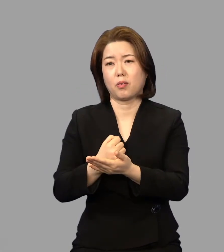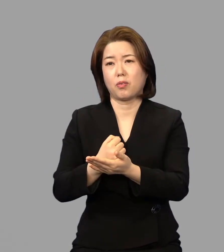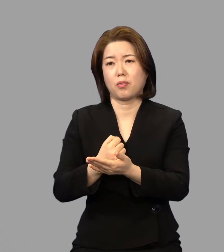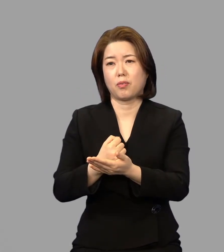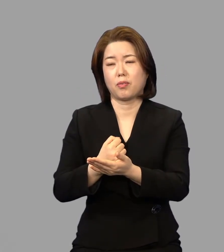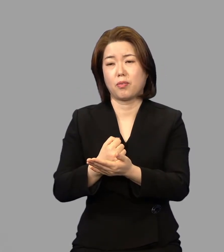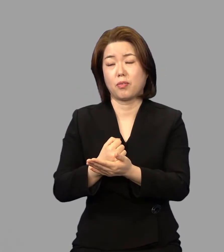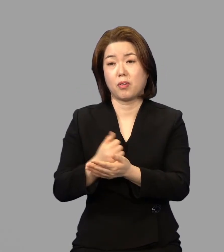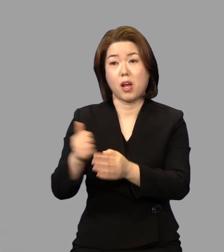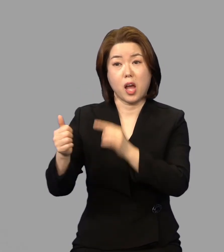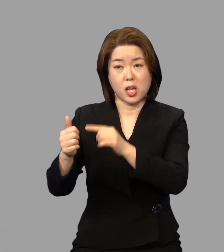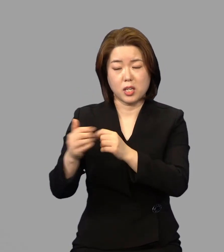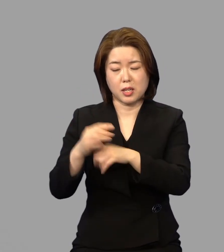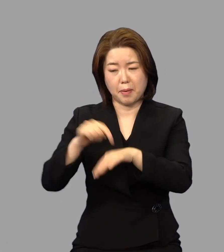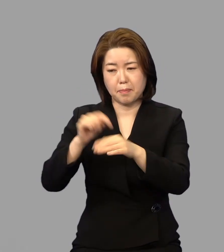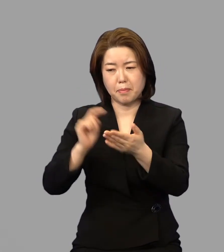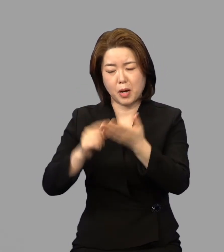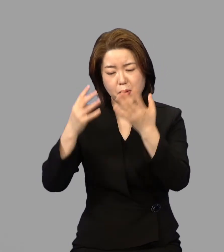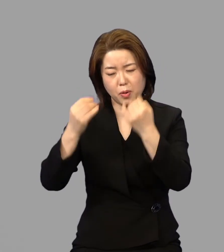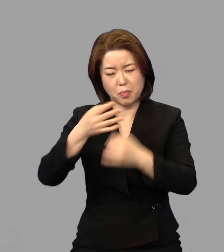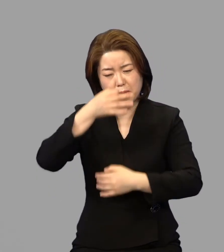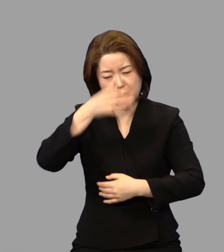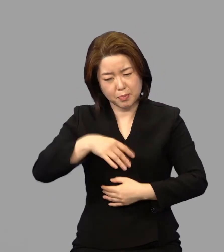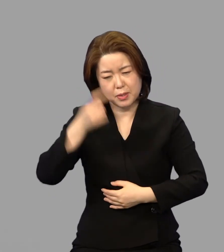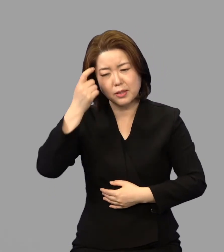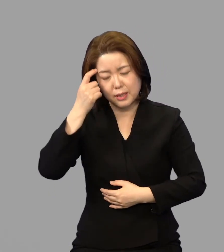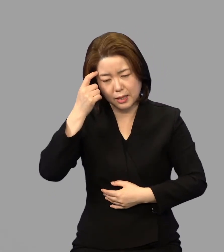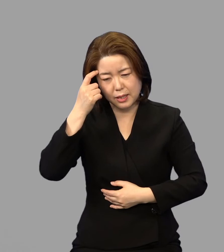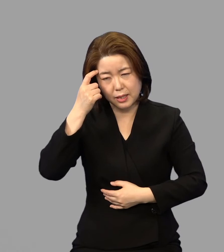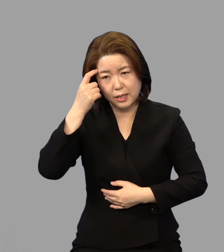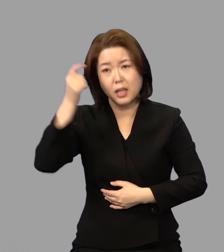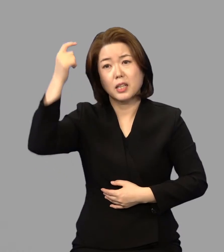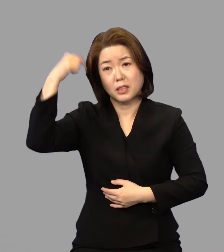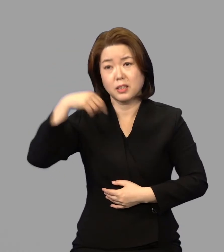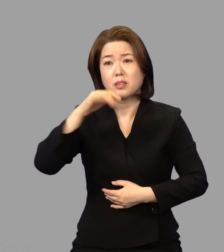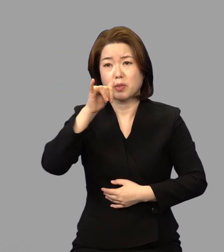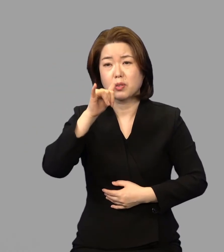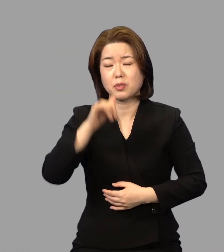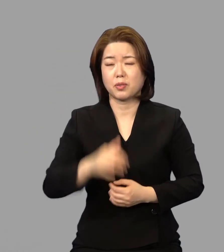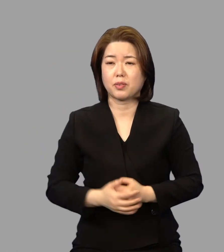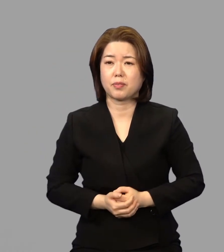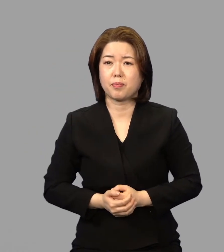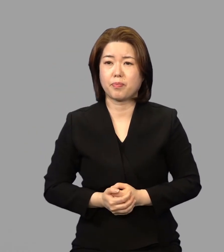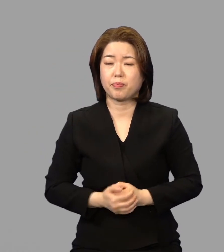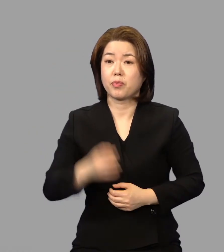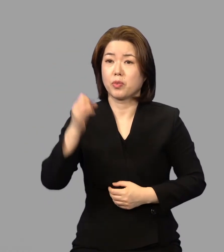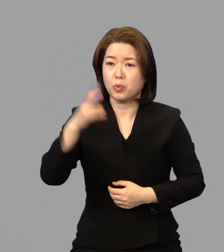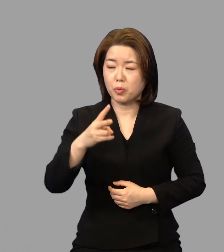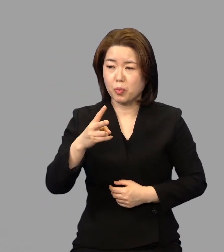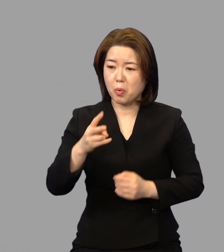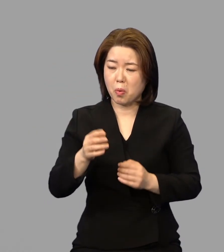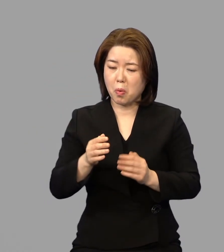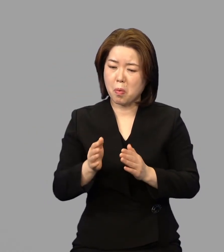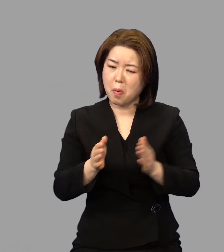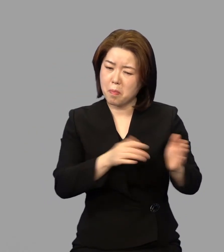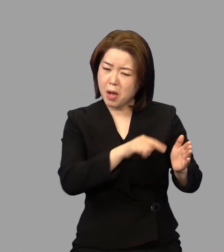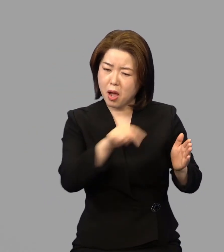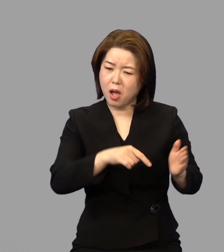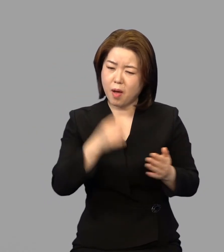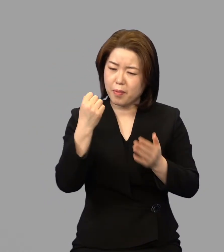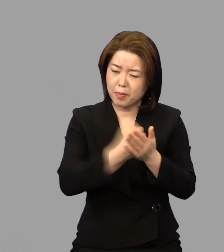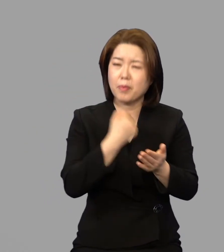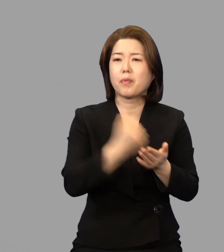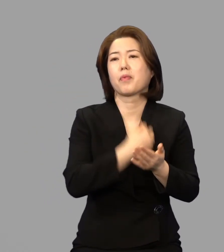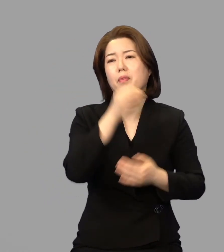그분이 심정이 얼마나 힘들지 그런 느낌이 오더라고요. 그러면서도 또 한편 너무